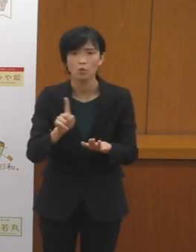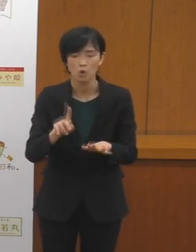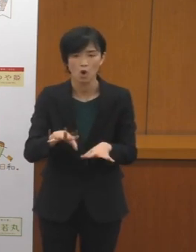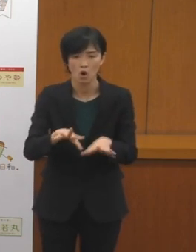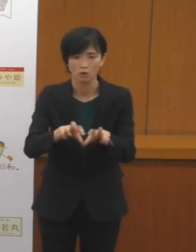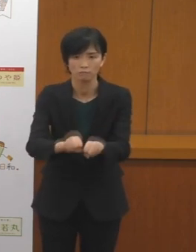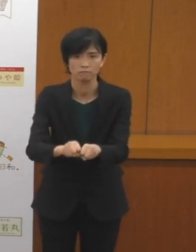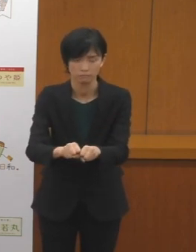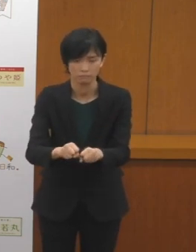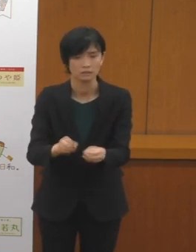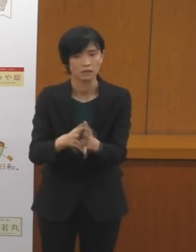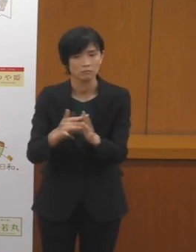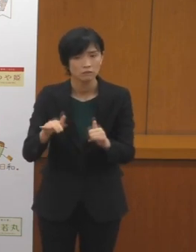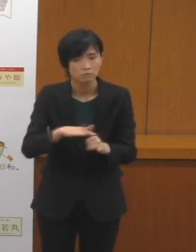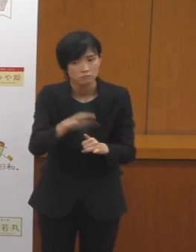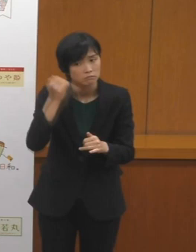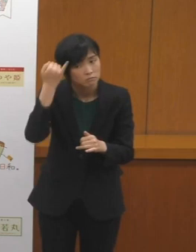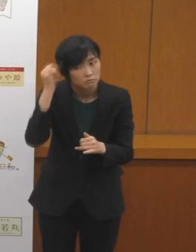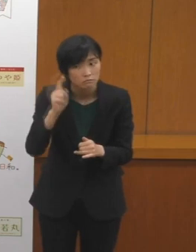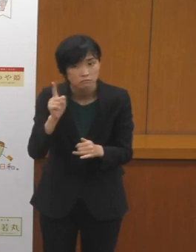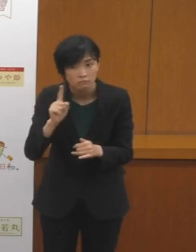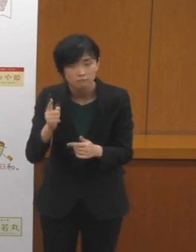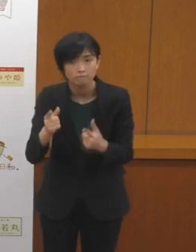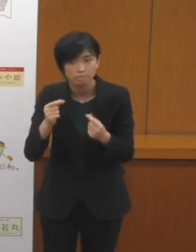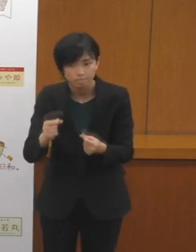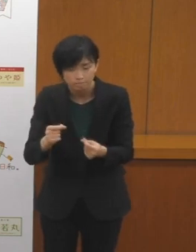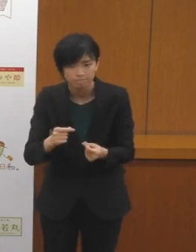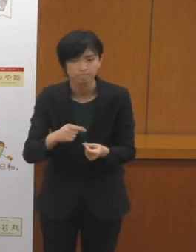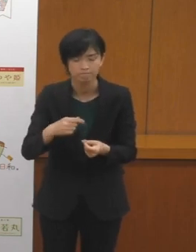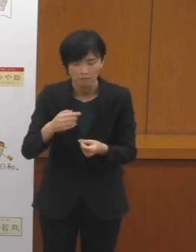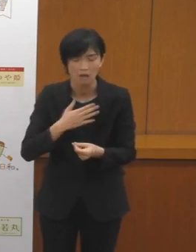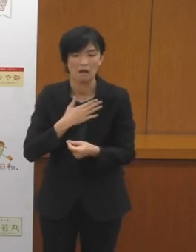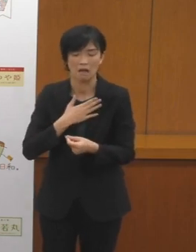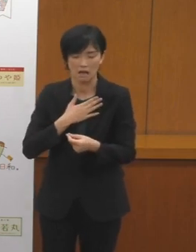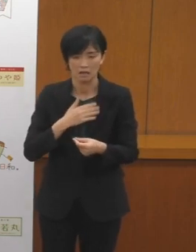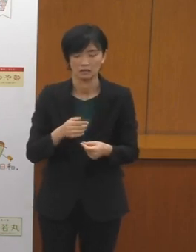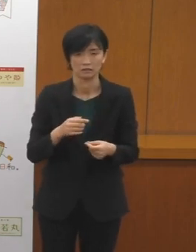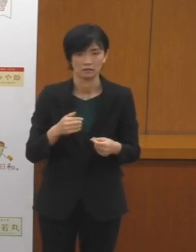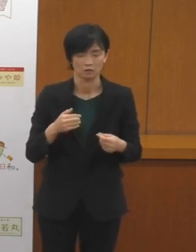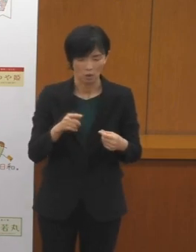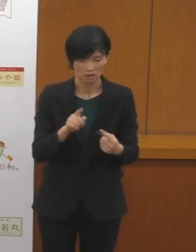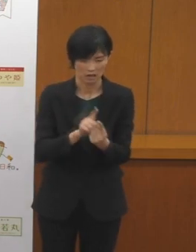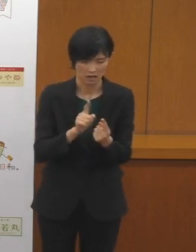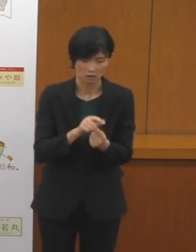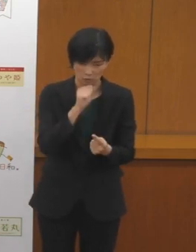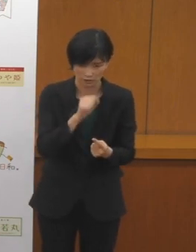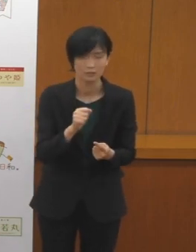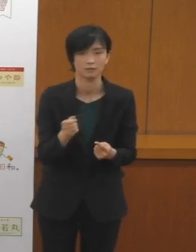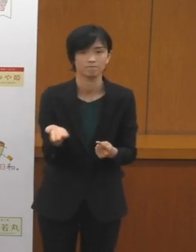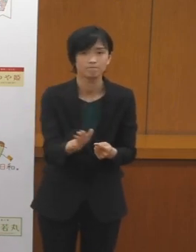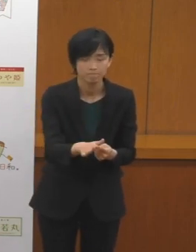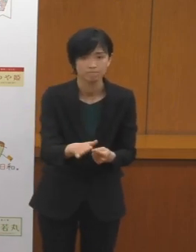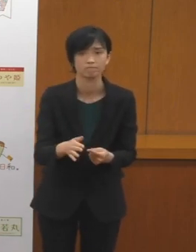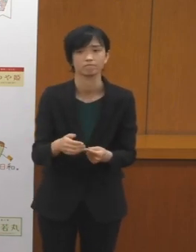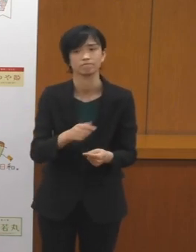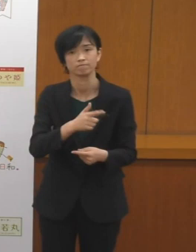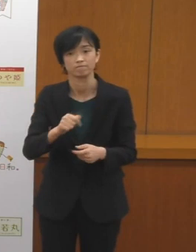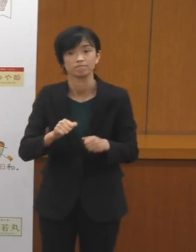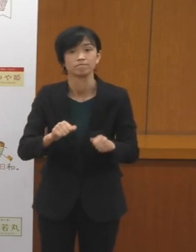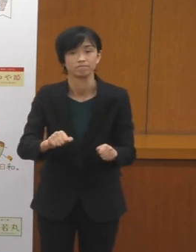皆様の声をしっかりとお聞きをした上で必要な対策を適時的確に実施するなど